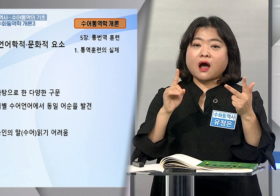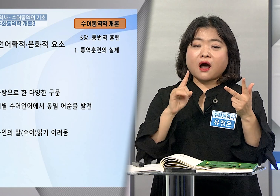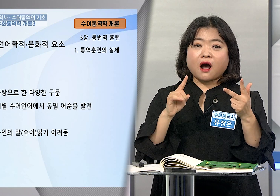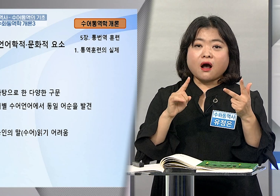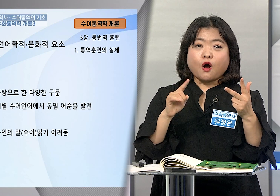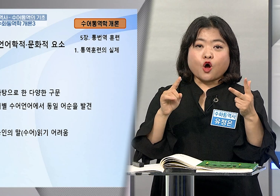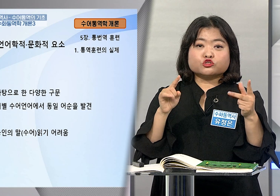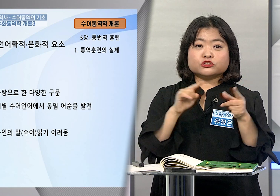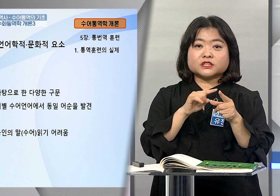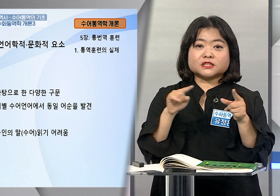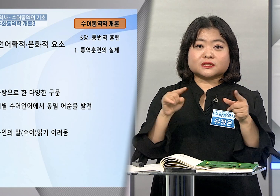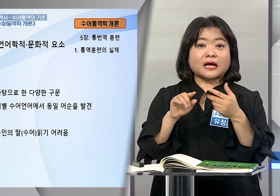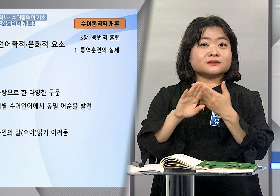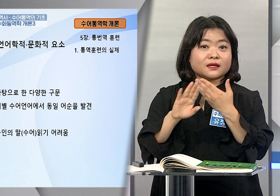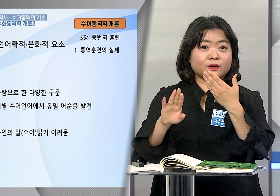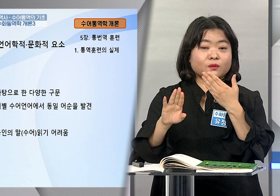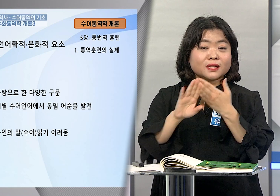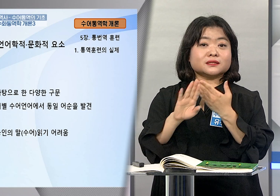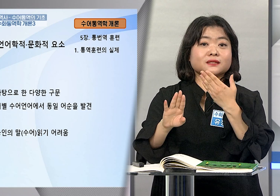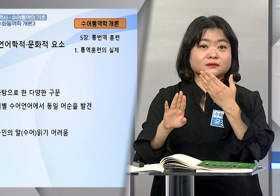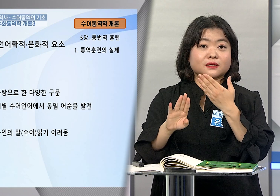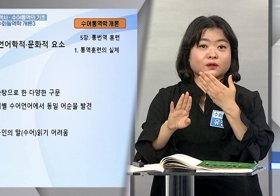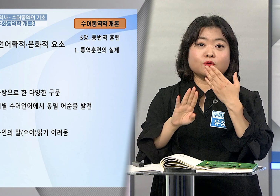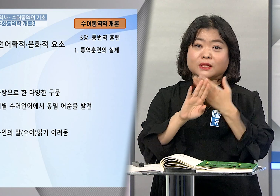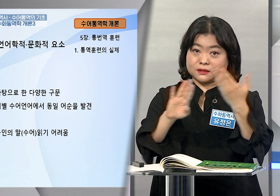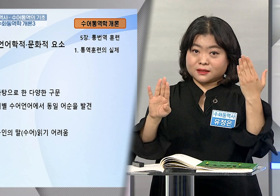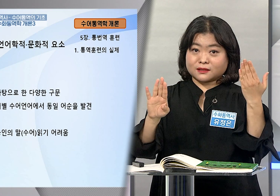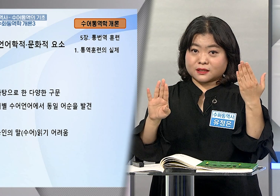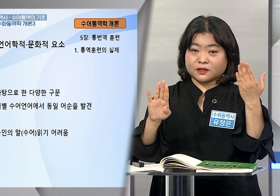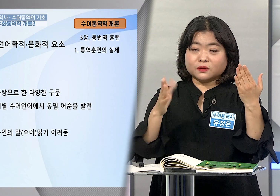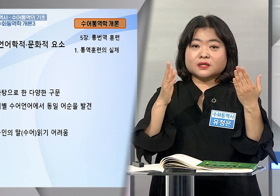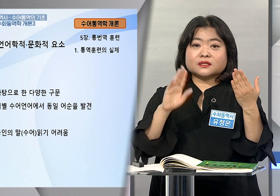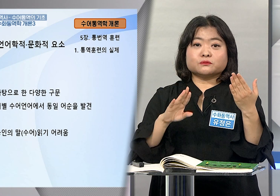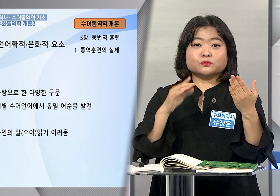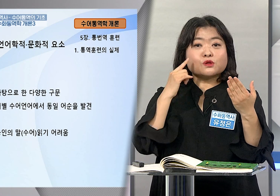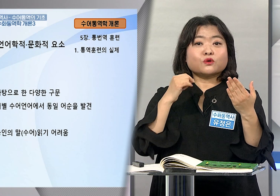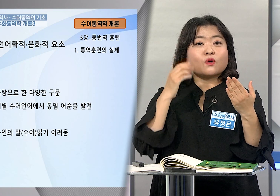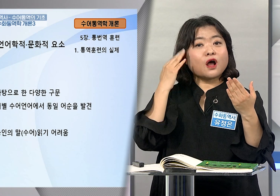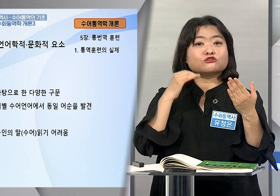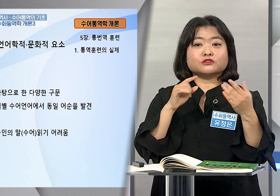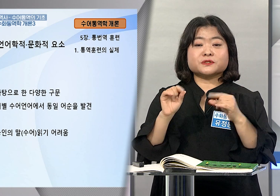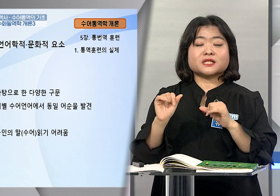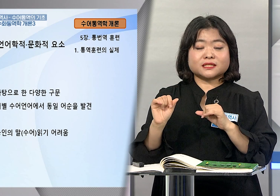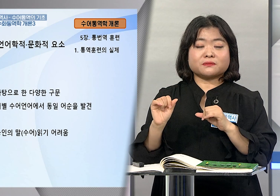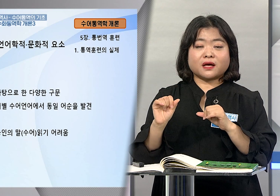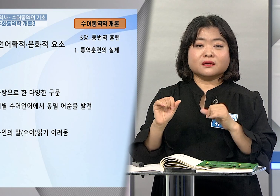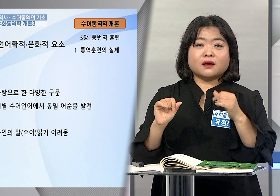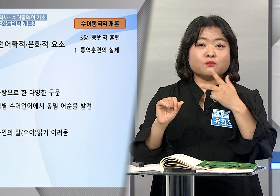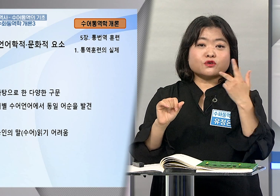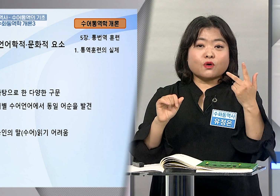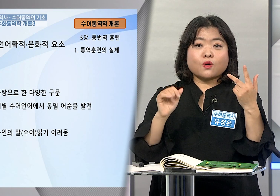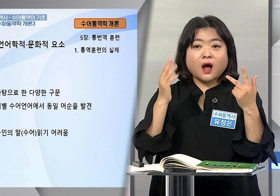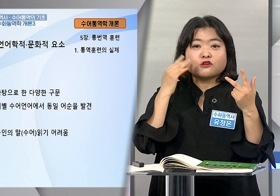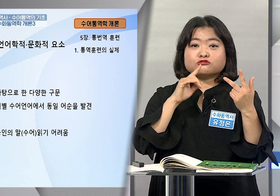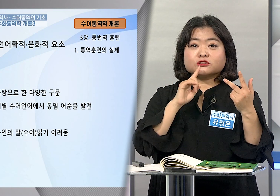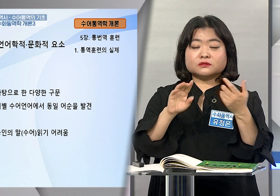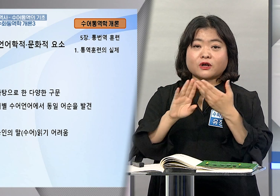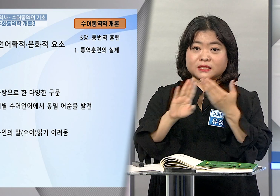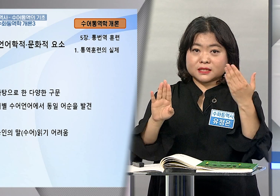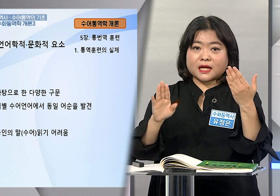한국어가 어순이 다르잖아요. 확실히 다르잖아요. 완전히 다르잖아요. 일본어와 한국어는 비슷하지만 뭐 영어와 한국어는 완전히